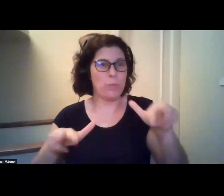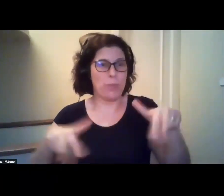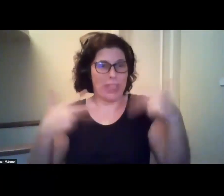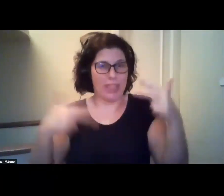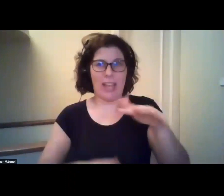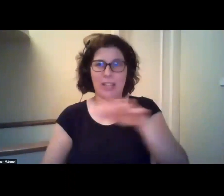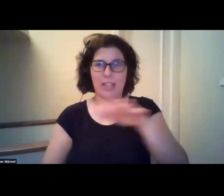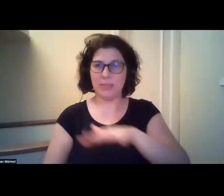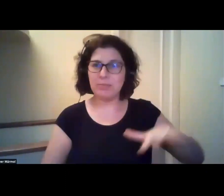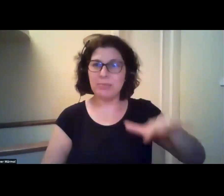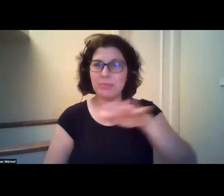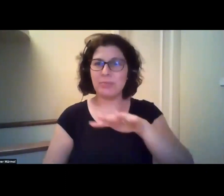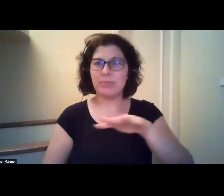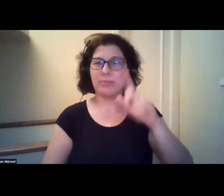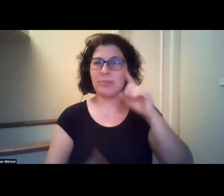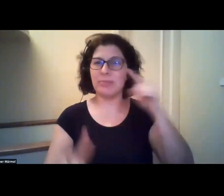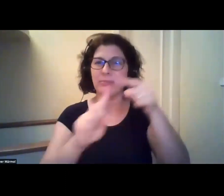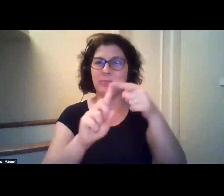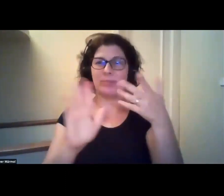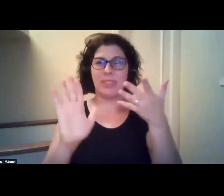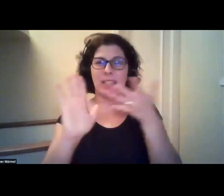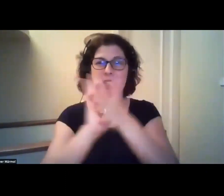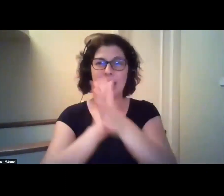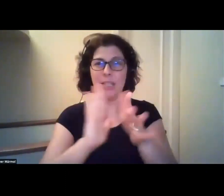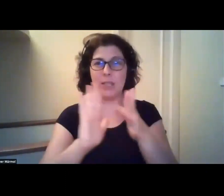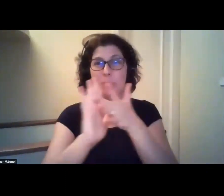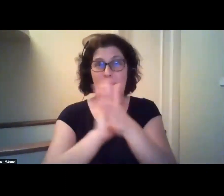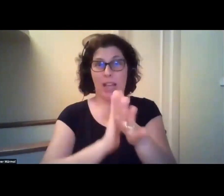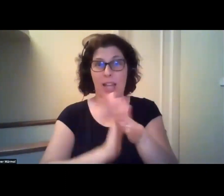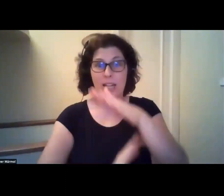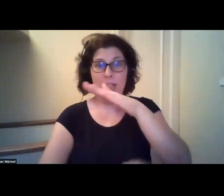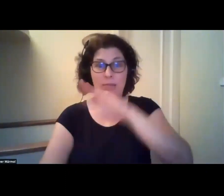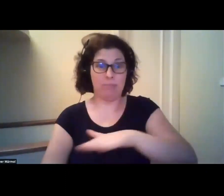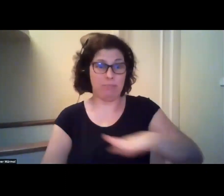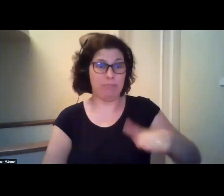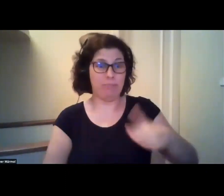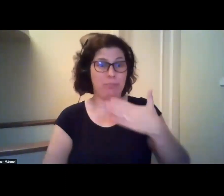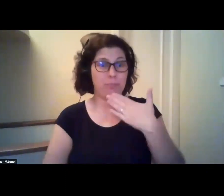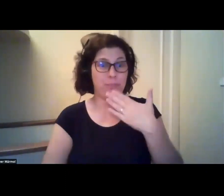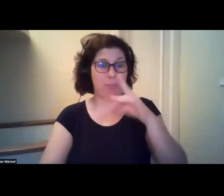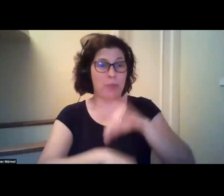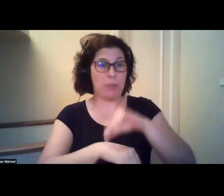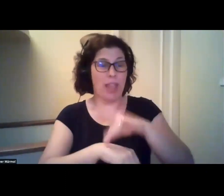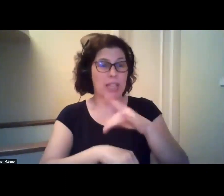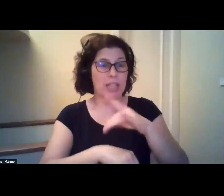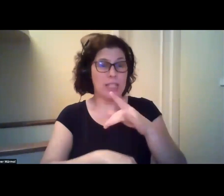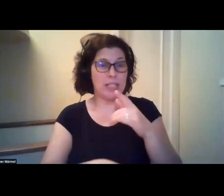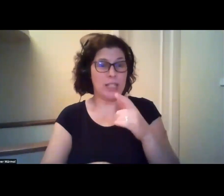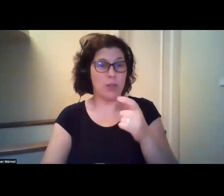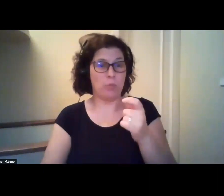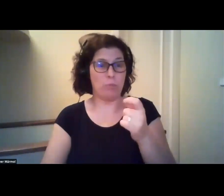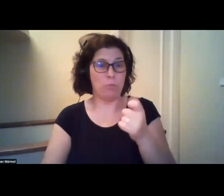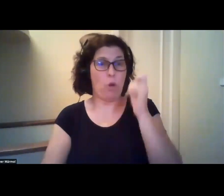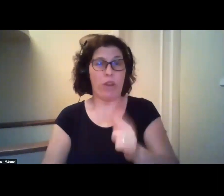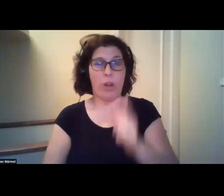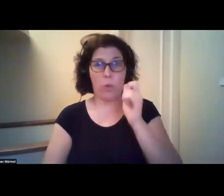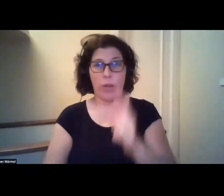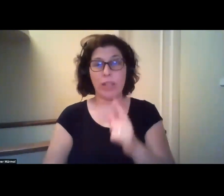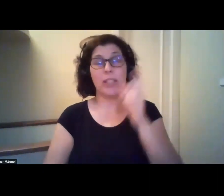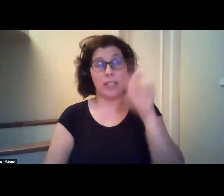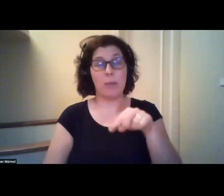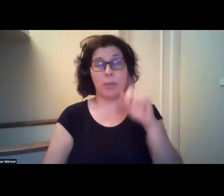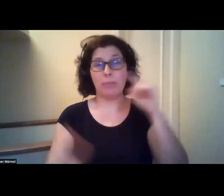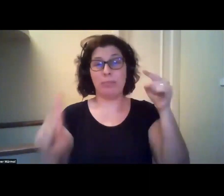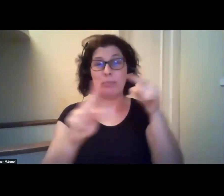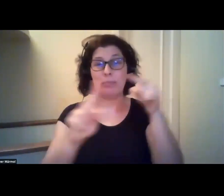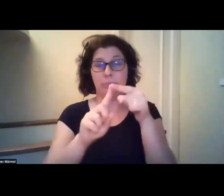dar a conocer la realidad de los menores con enfermedades poco frecuentes y, sobre todo, para poder intervenir en el